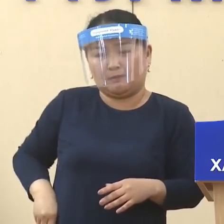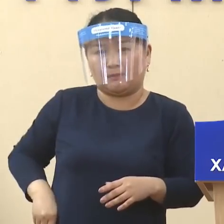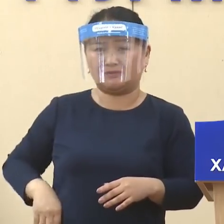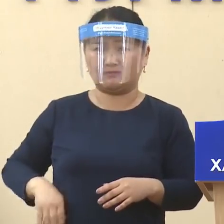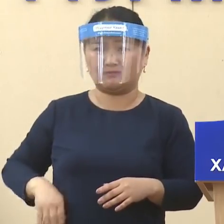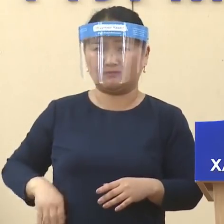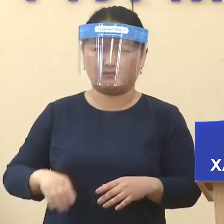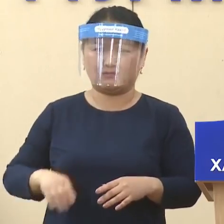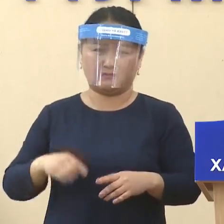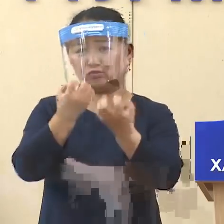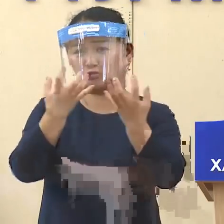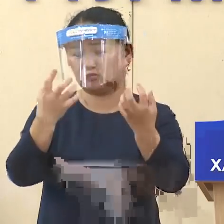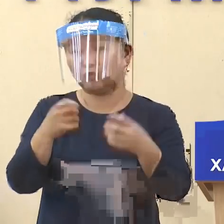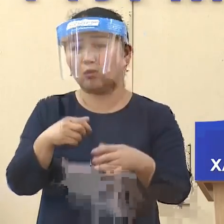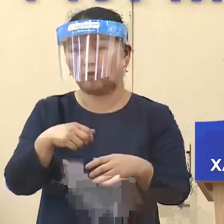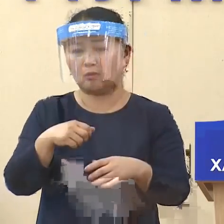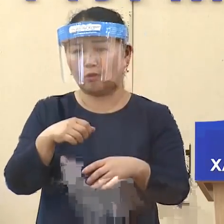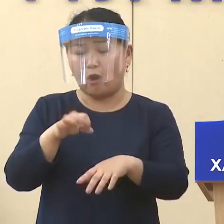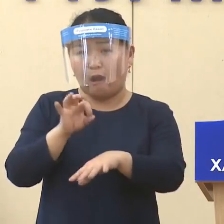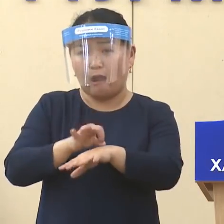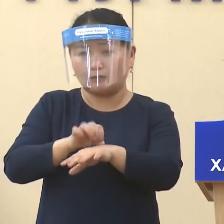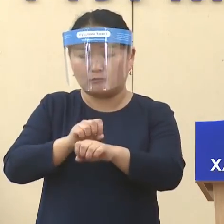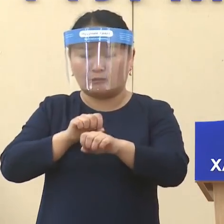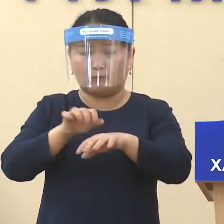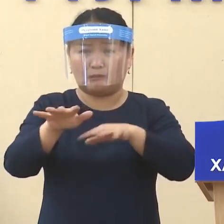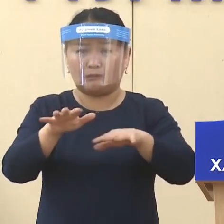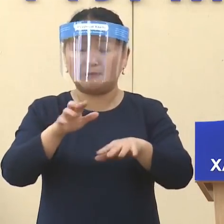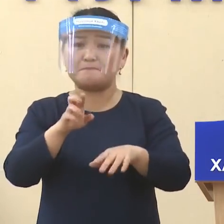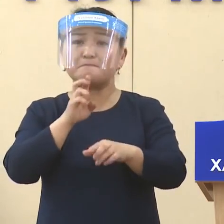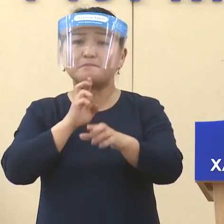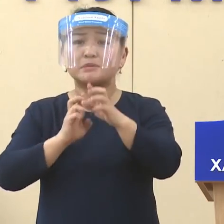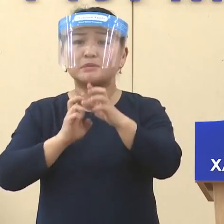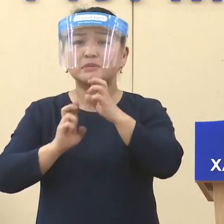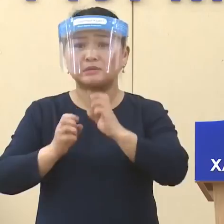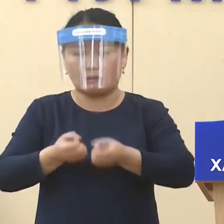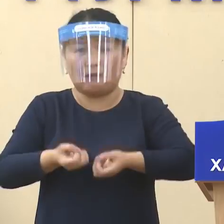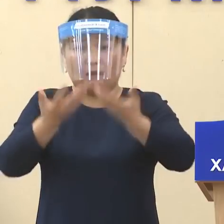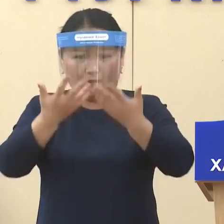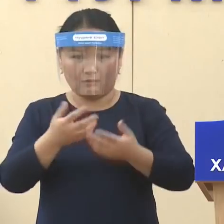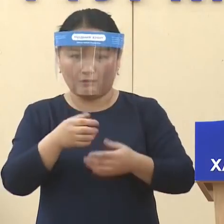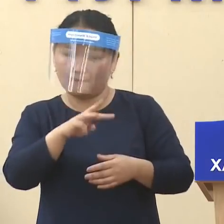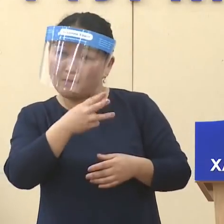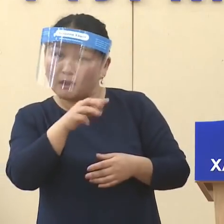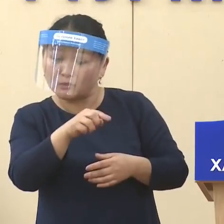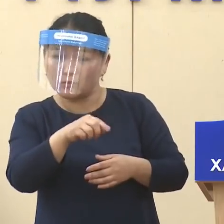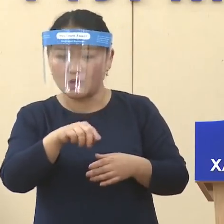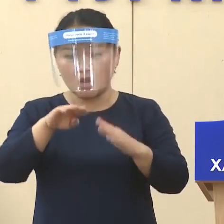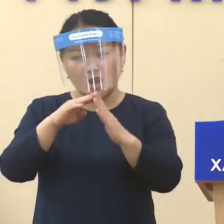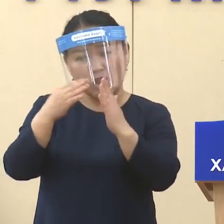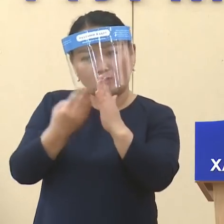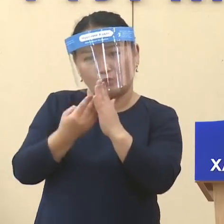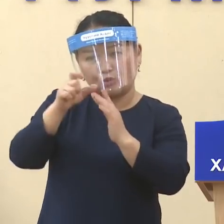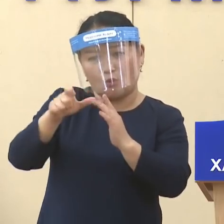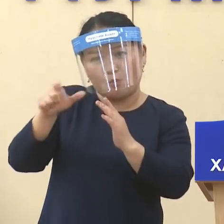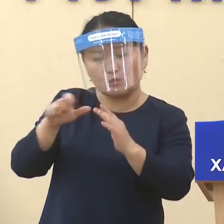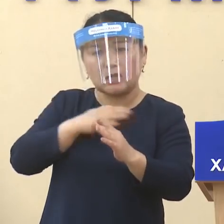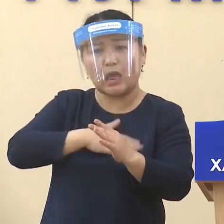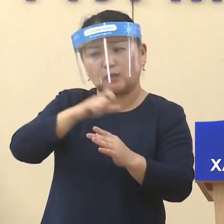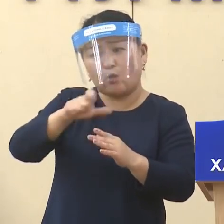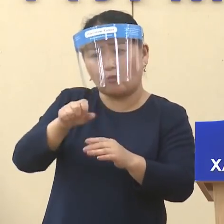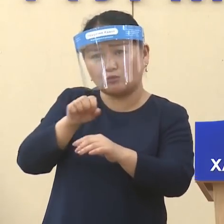одоо эргэж харин халдварын өрсөлдөлд өртөх, олон нийтийн харилцаанд ороогүй гэр бүлийнх нэгэн халдварт өртүүлэх ийм сөрөг